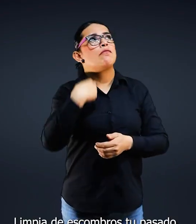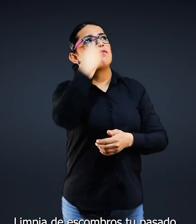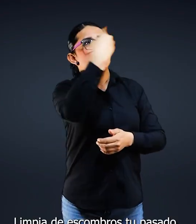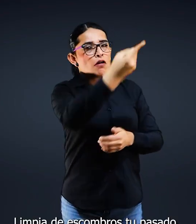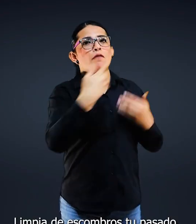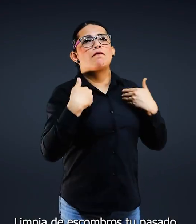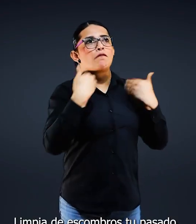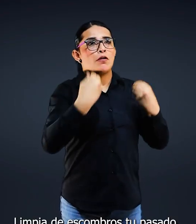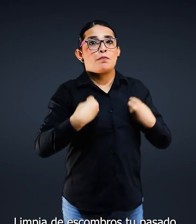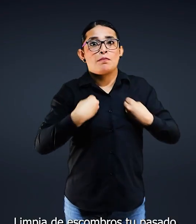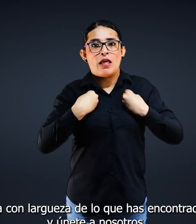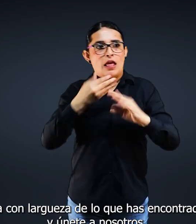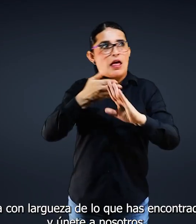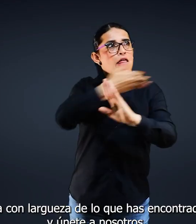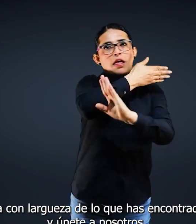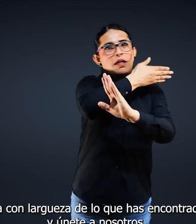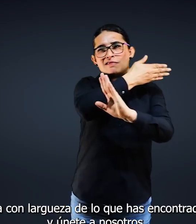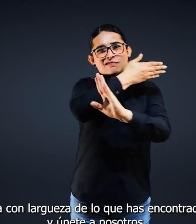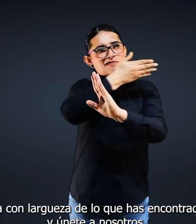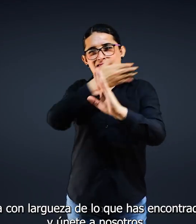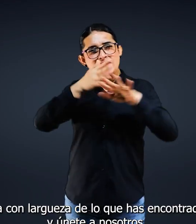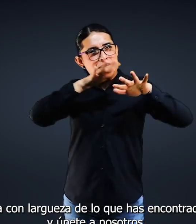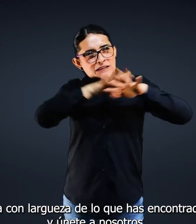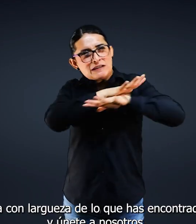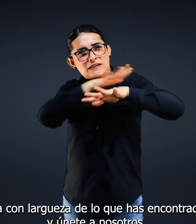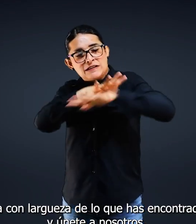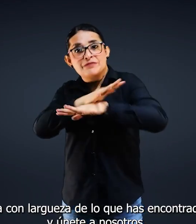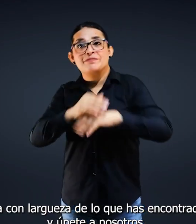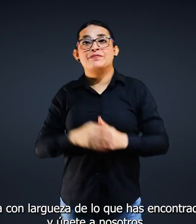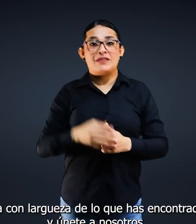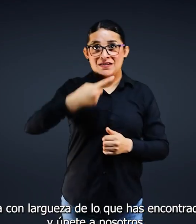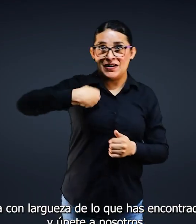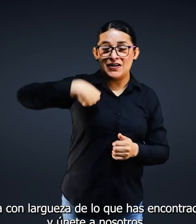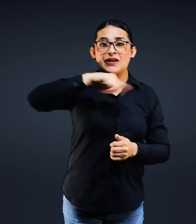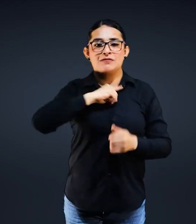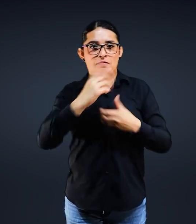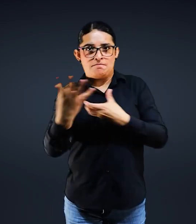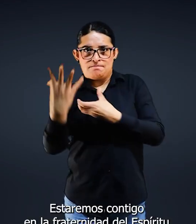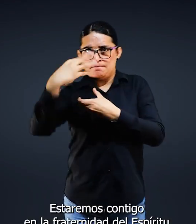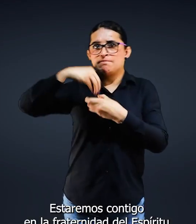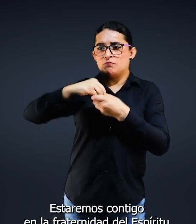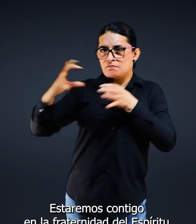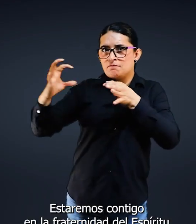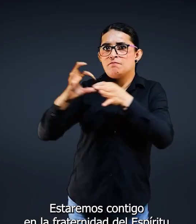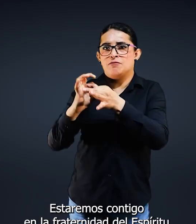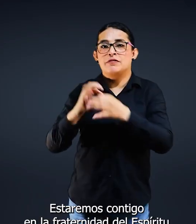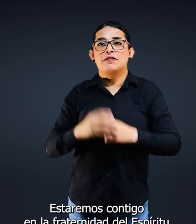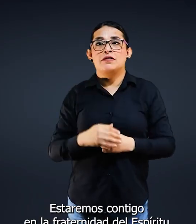escombros tu pasado. Da con largueza de lo que has encontrado y únete a nosotros. Estaremos contigo en la fraternidad